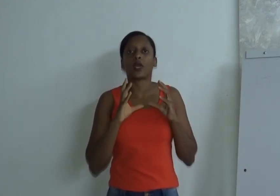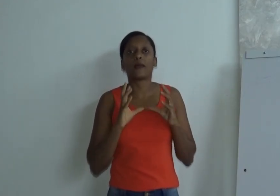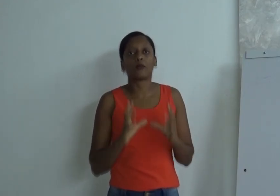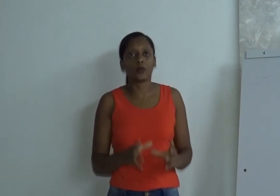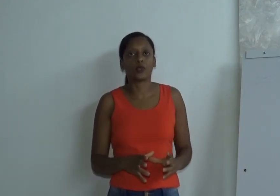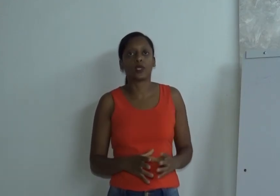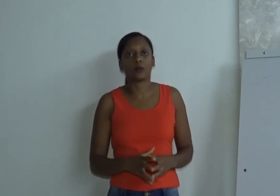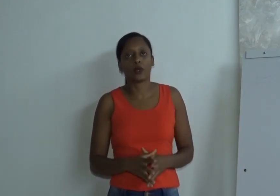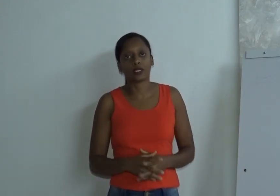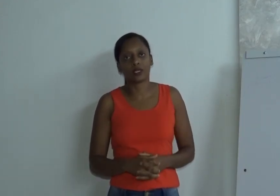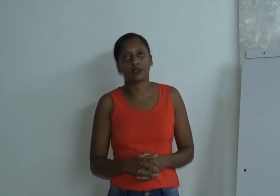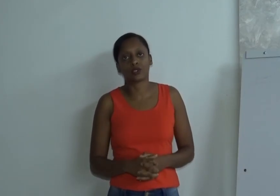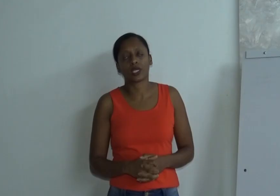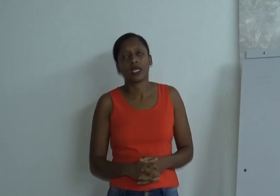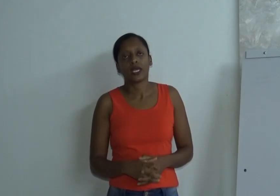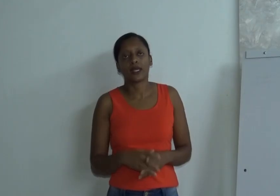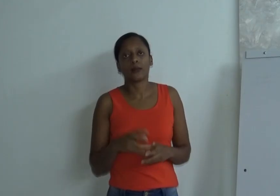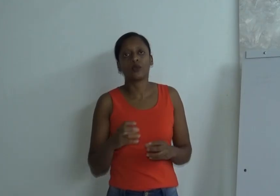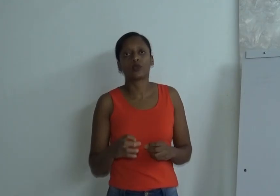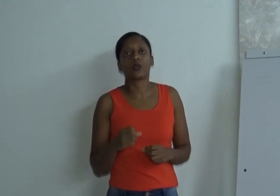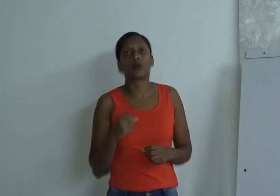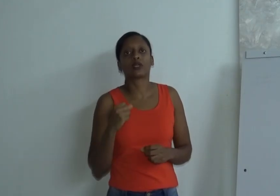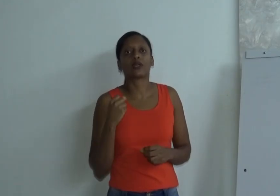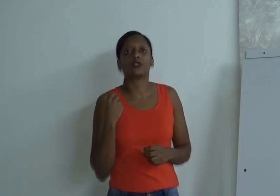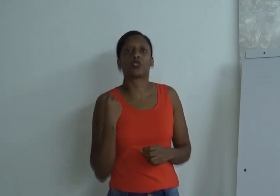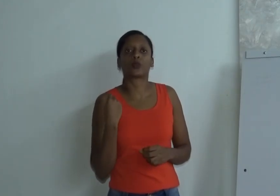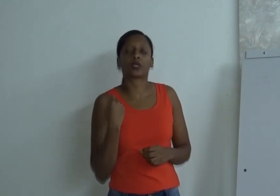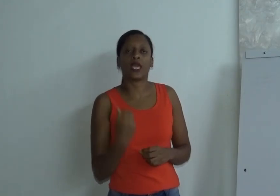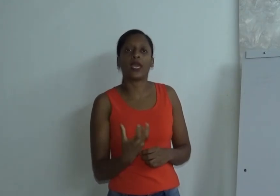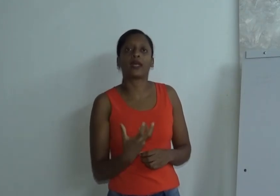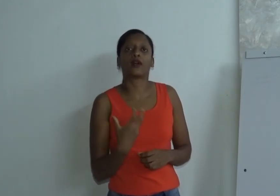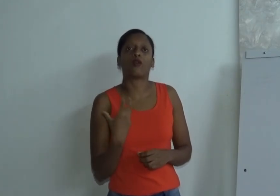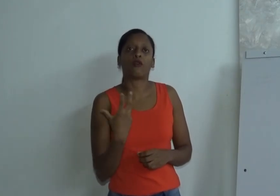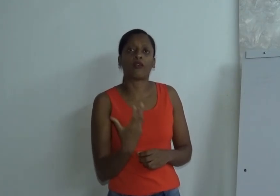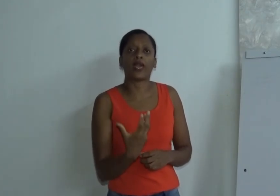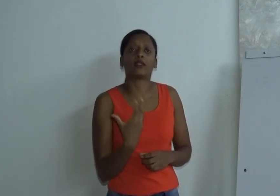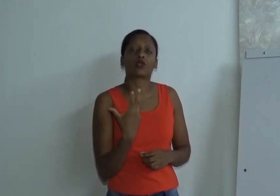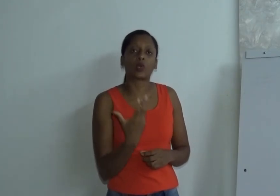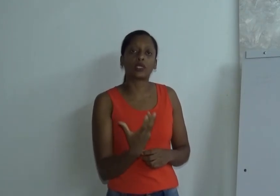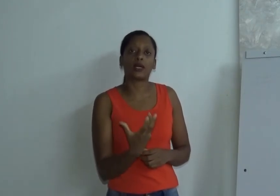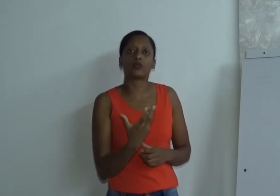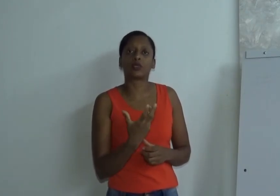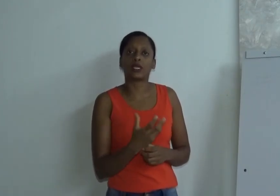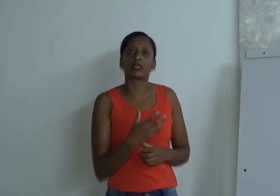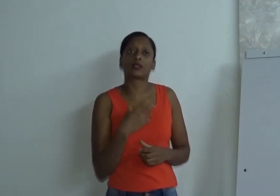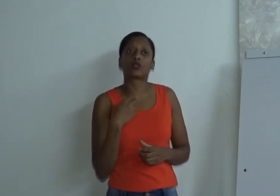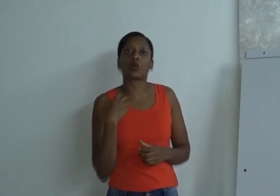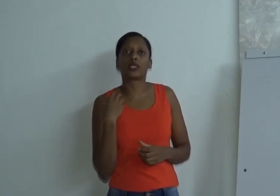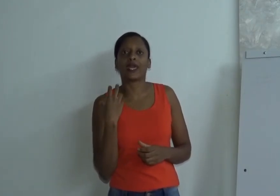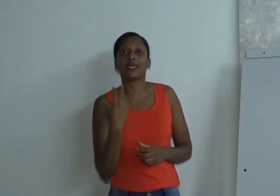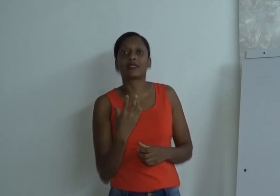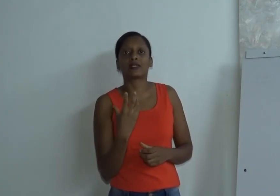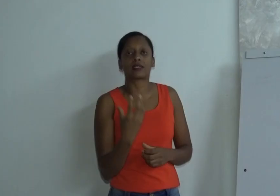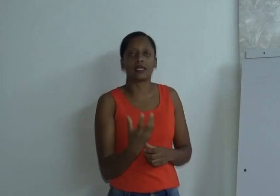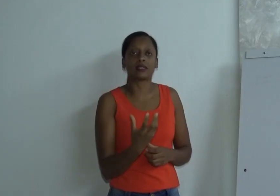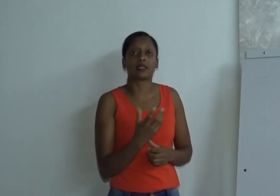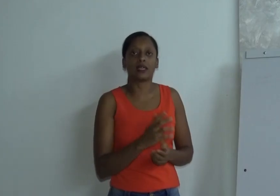é muito importante. Ela é muito importante porque ela confere toda a dureza, toda a resistência que